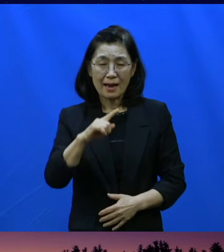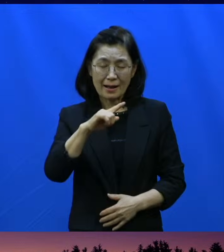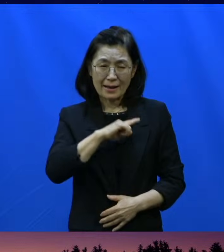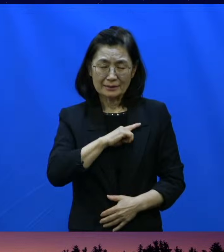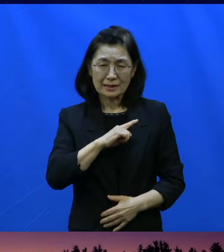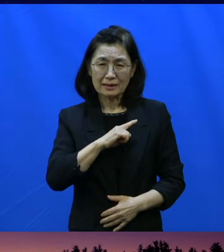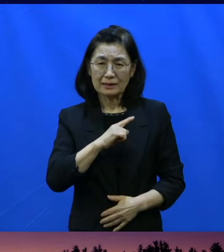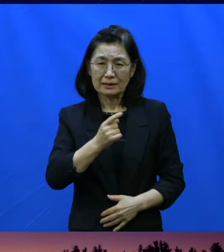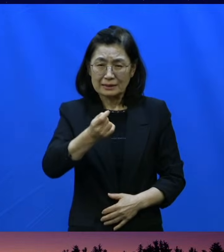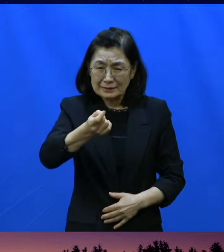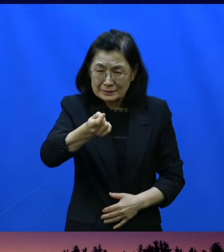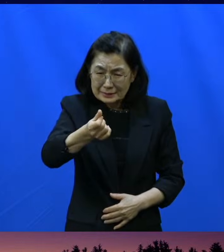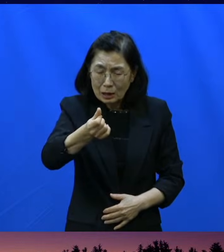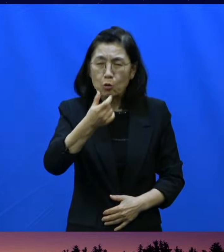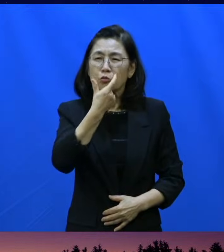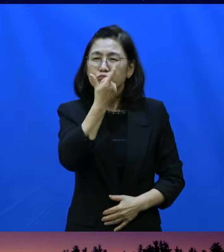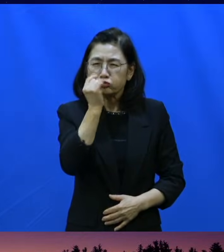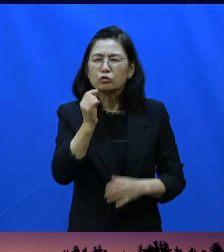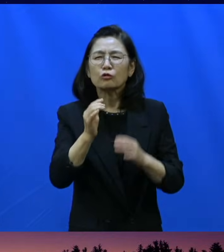자다. 네.